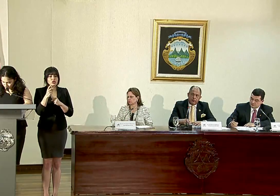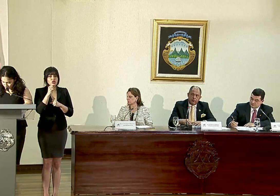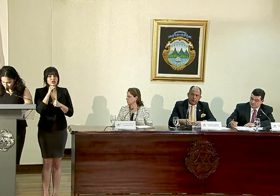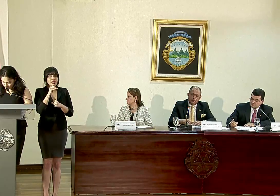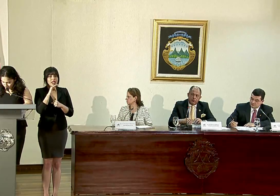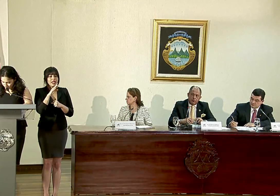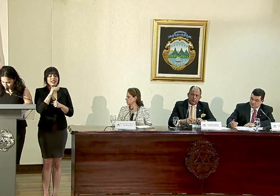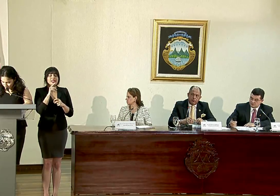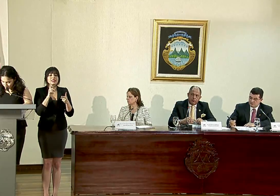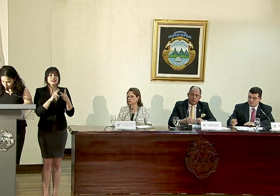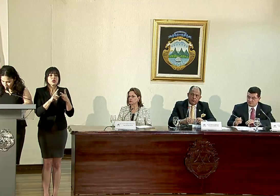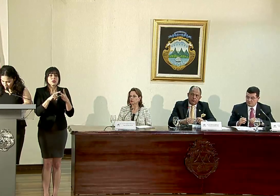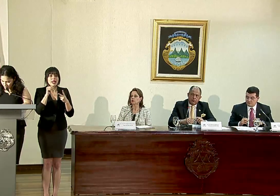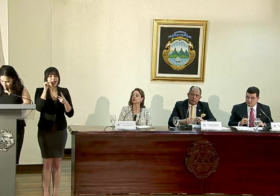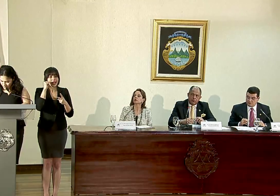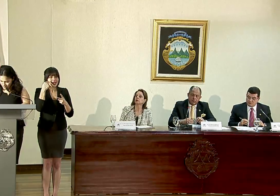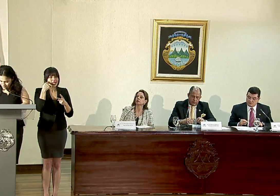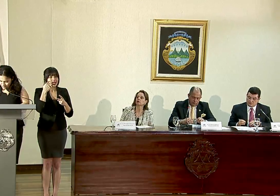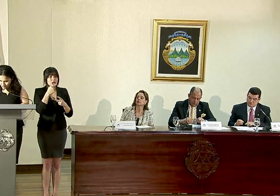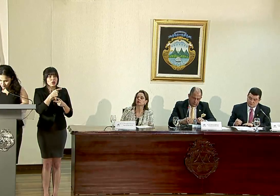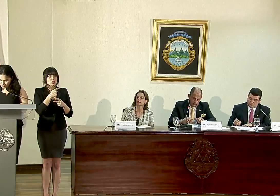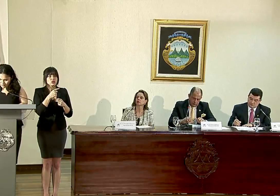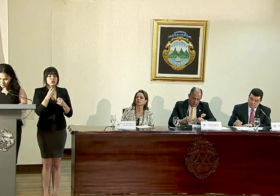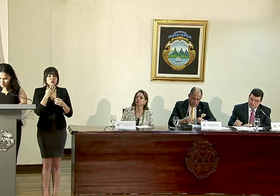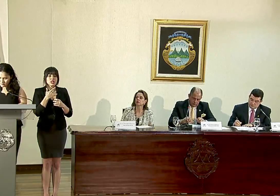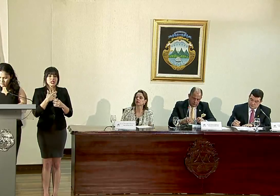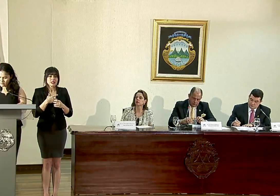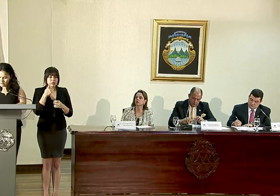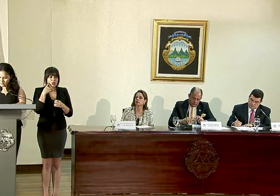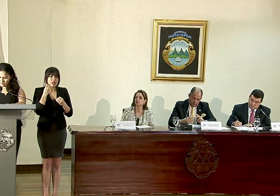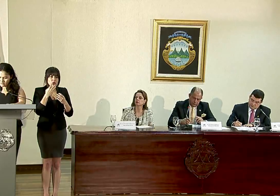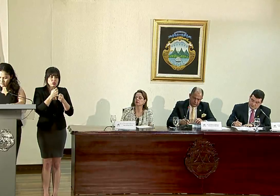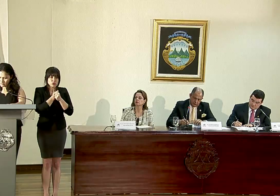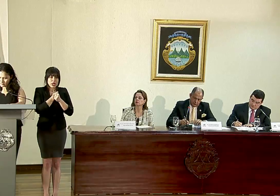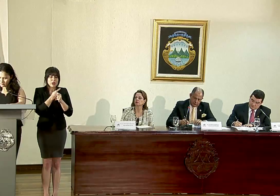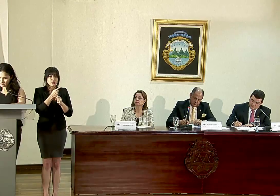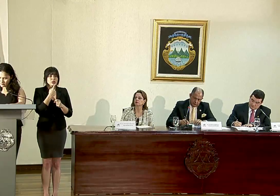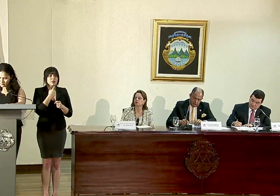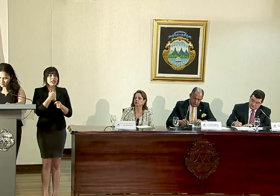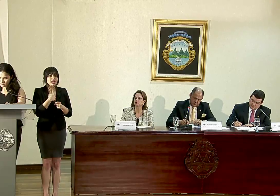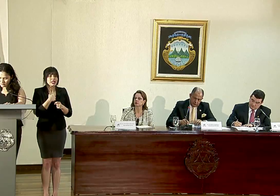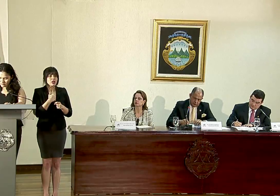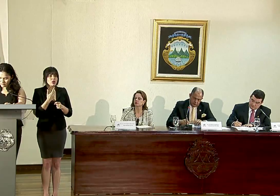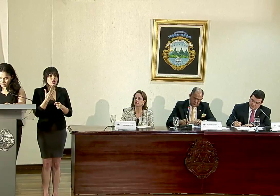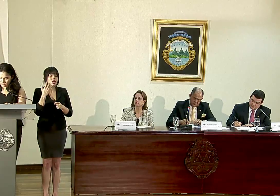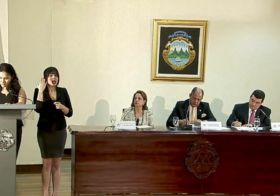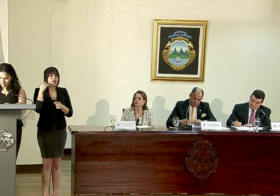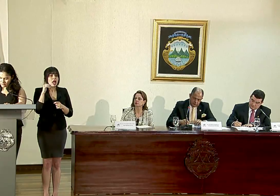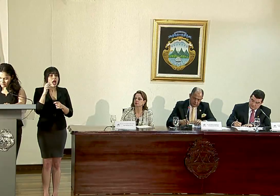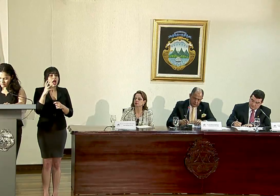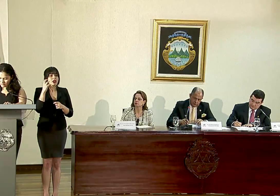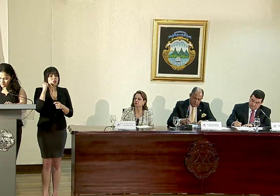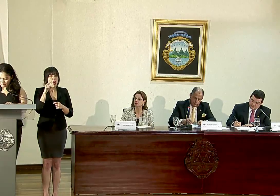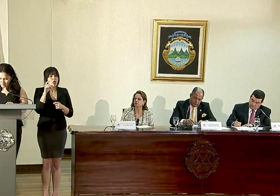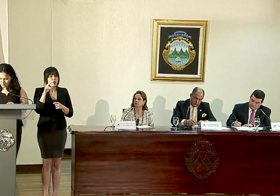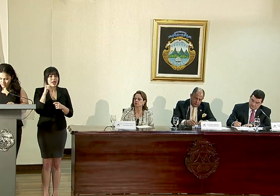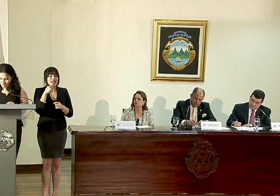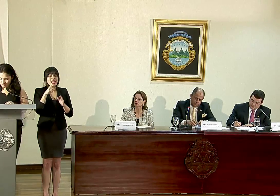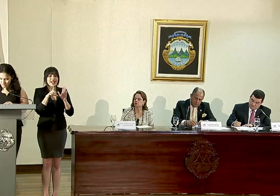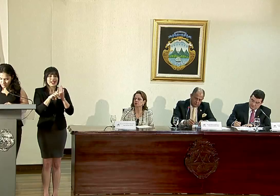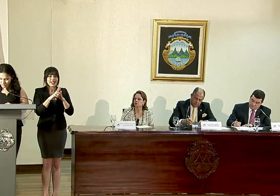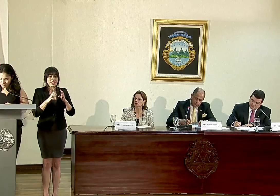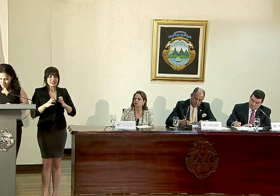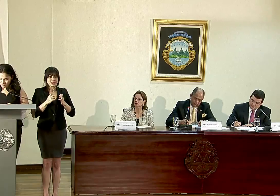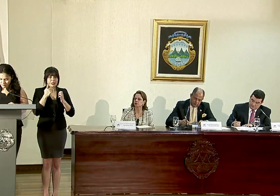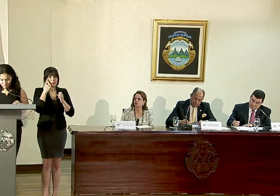y segundo doña Anelena usted con mucha tristeza porque le tengo mucho cariño me dijo en la antigua aduana la ley existe